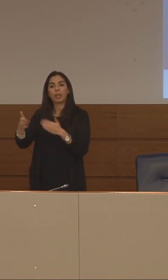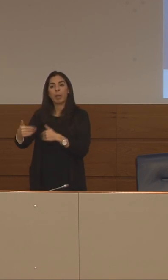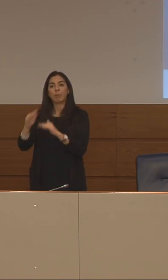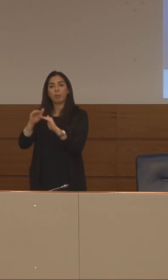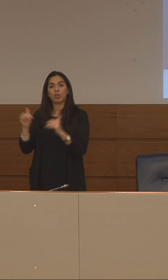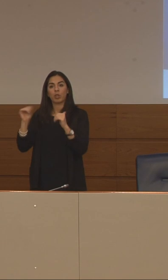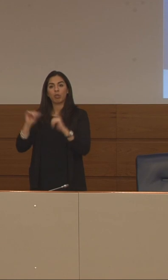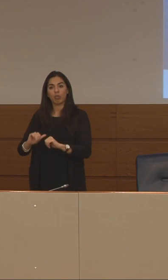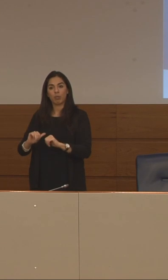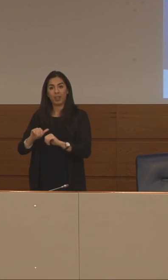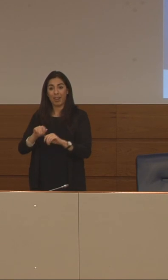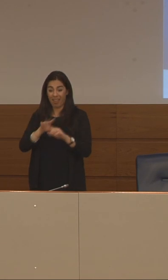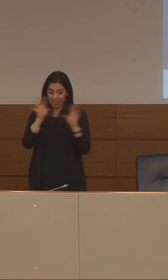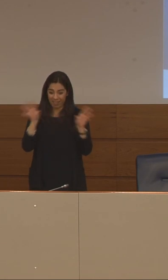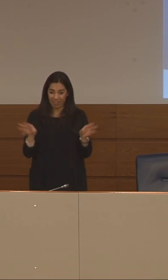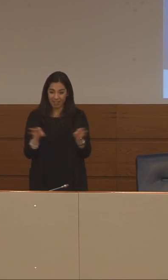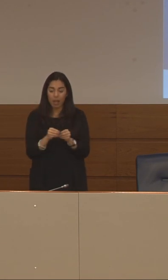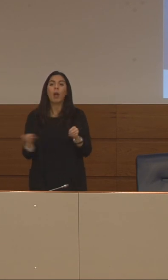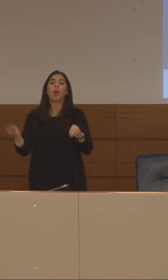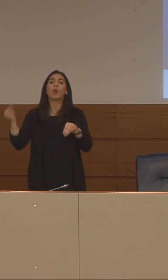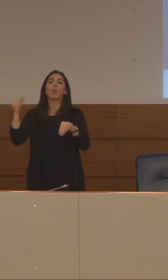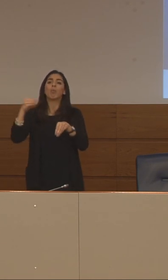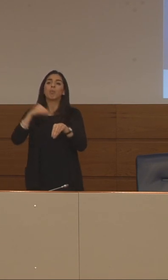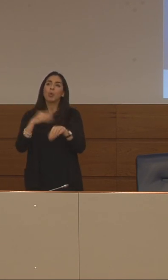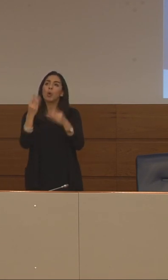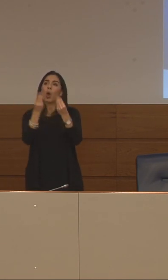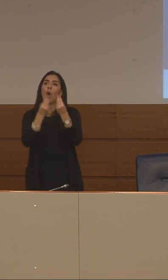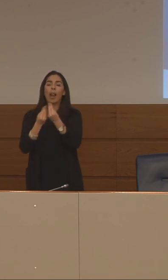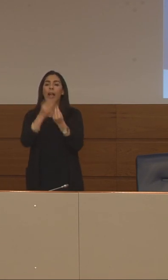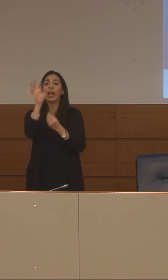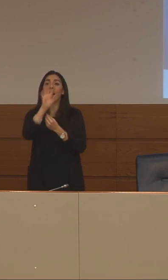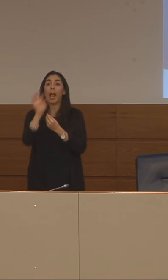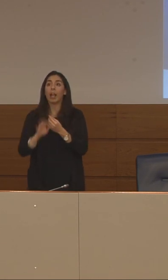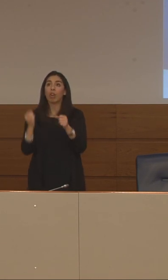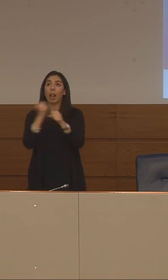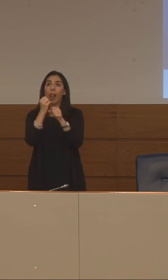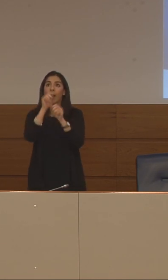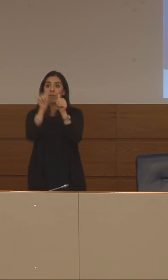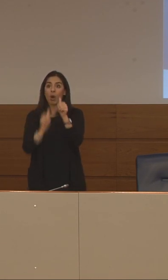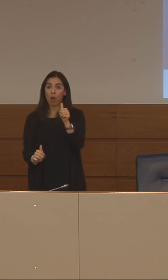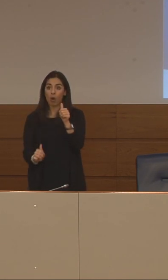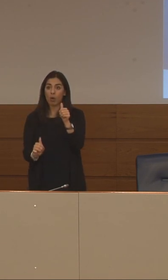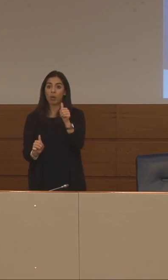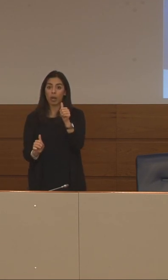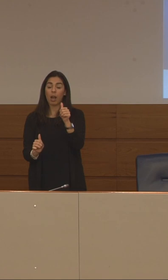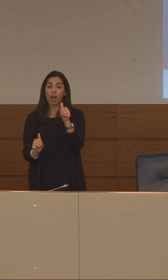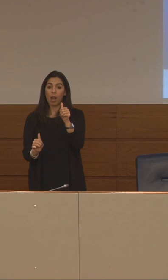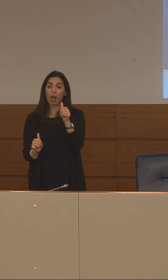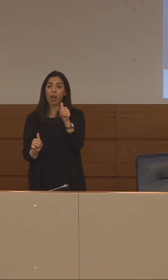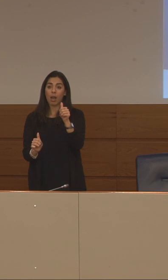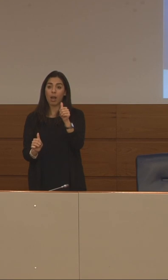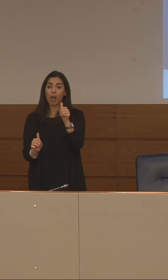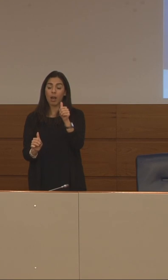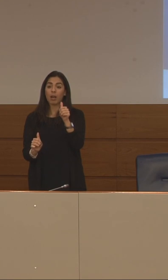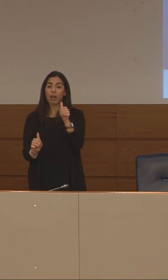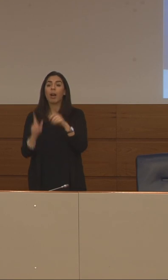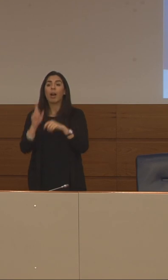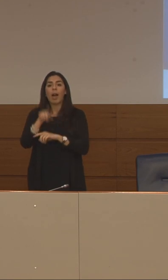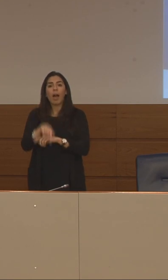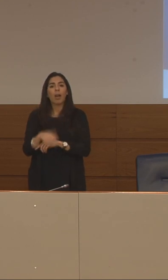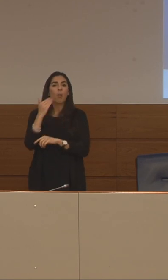si vanno a sommare tutti i colleghi delle regioni oltre che gli uomini e le donne